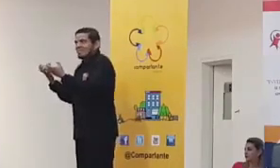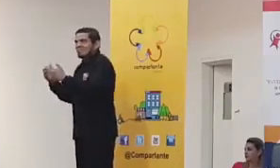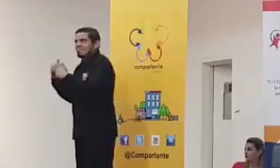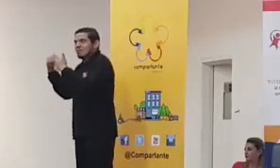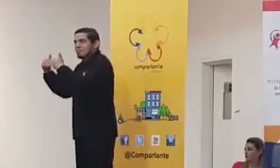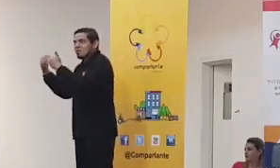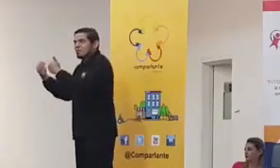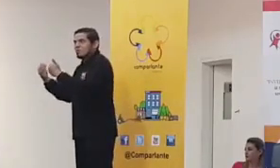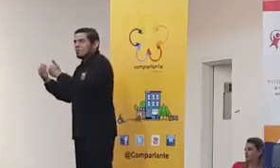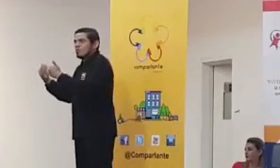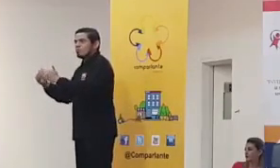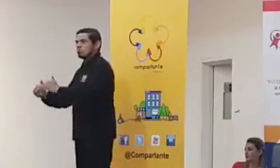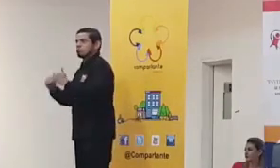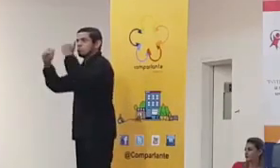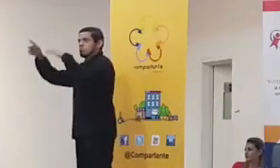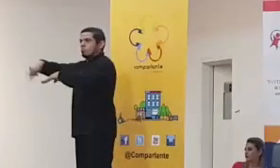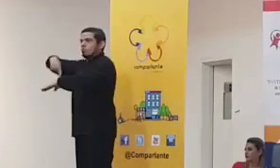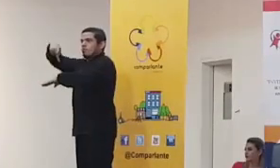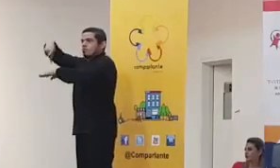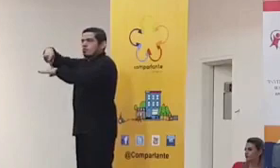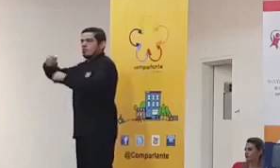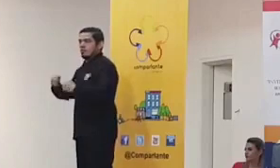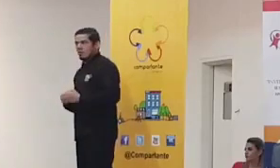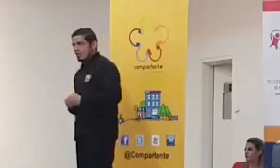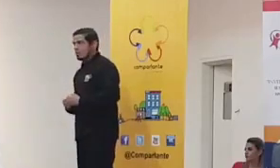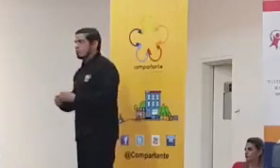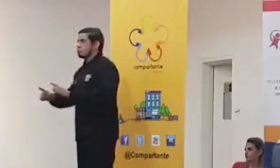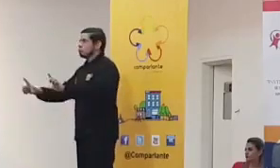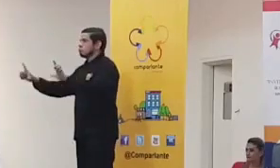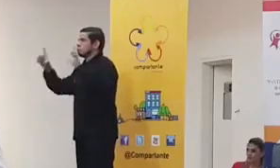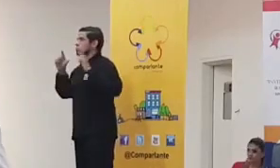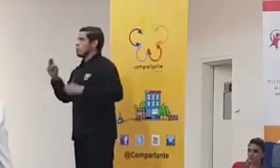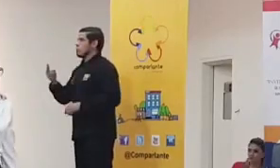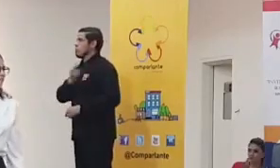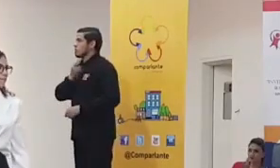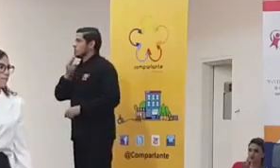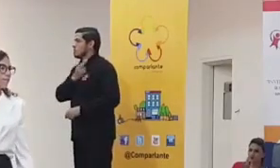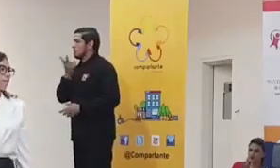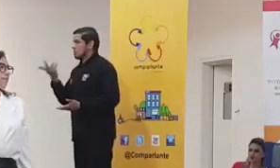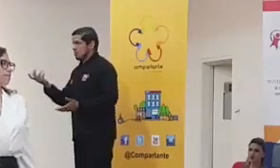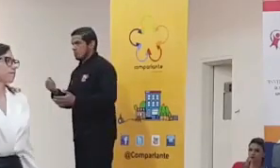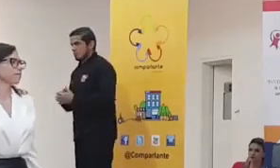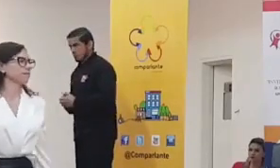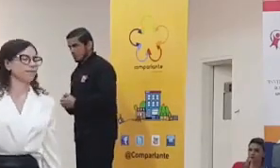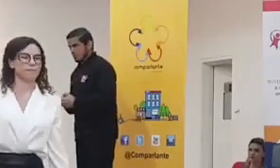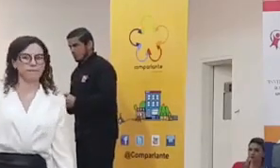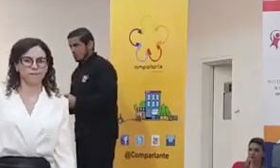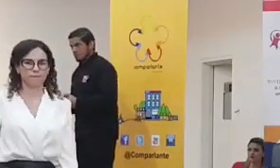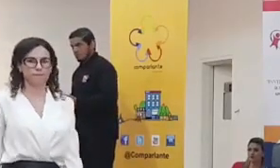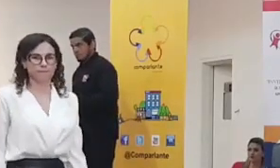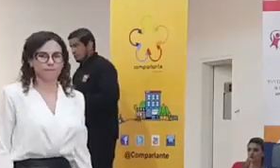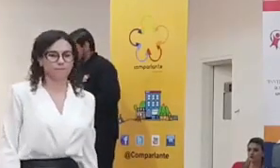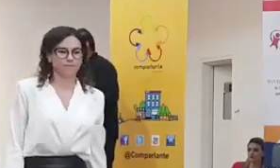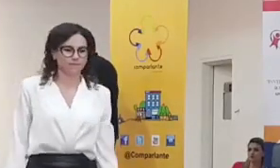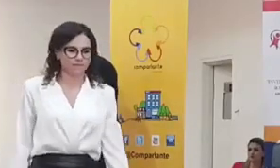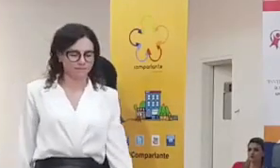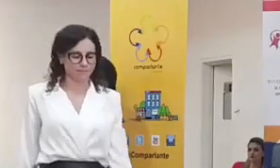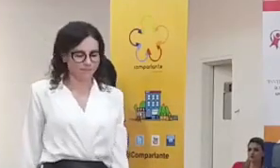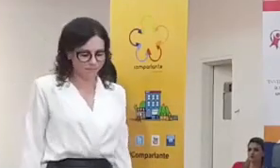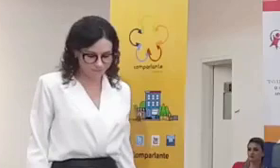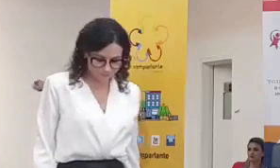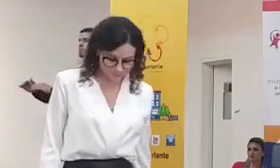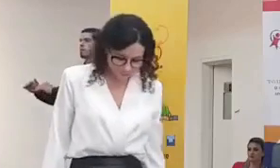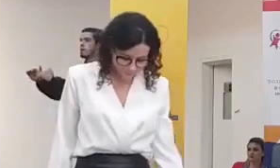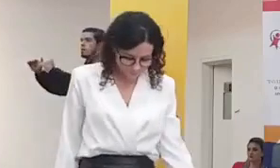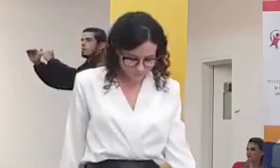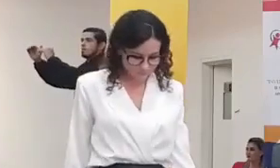seguramente, ser su vida profesional, tener un título y pues convertirse en grandes